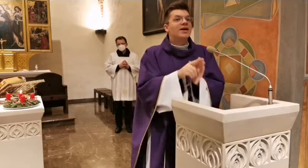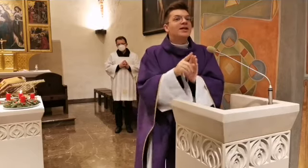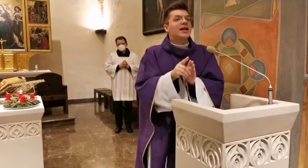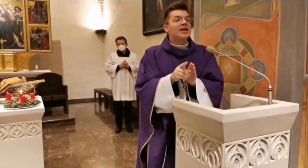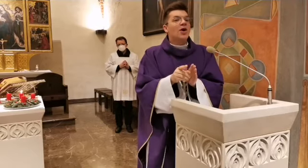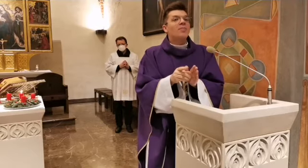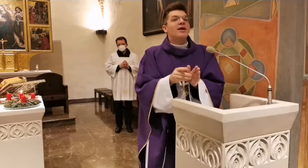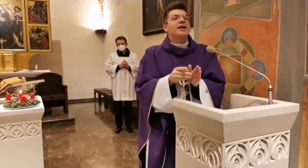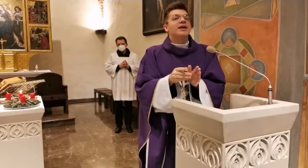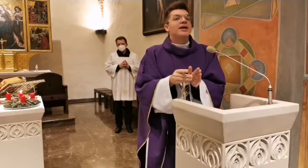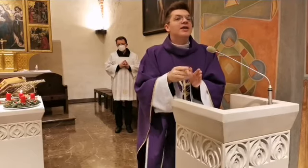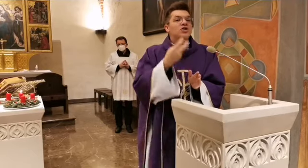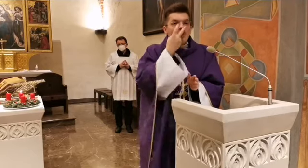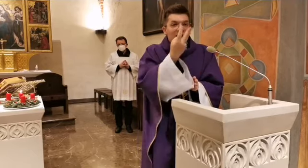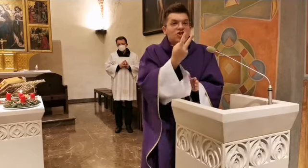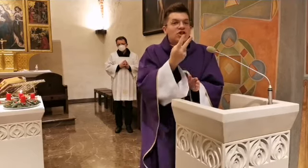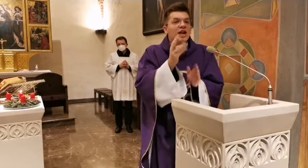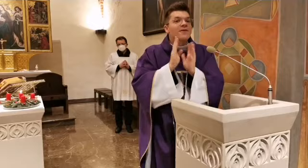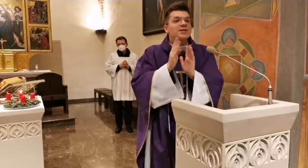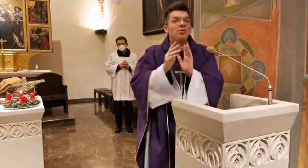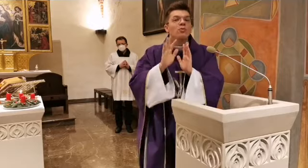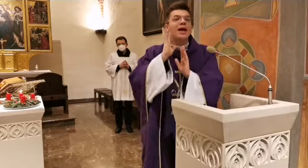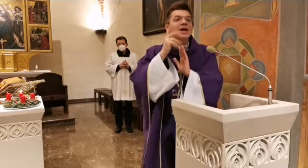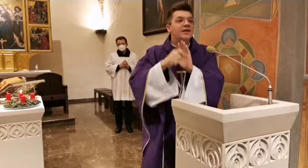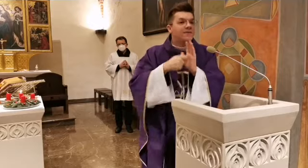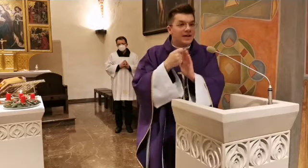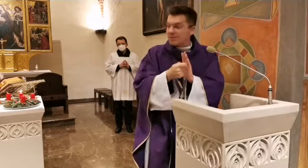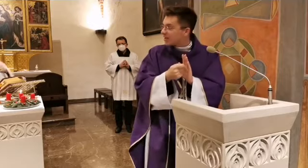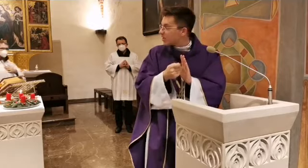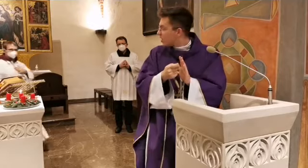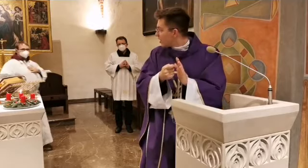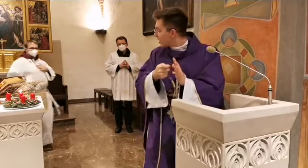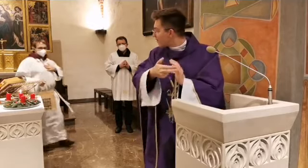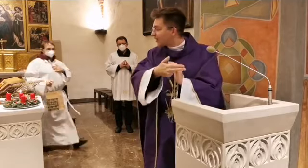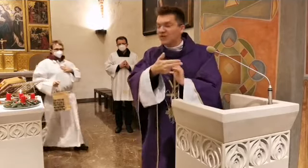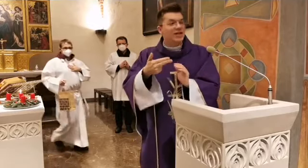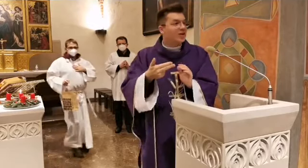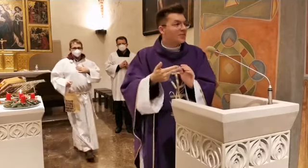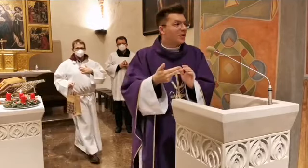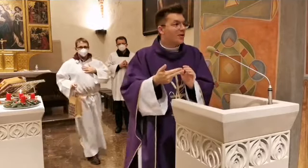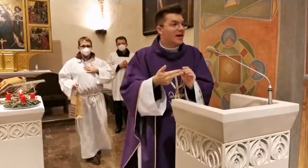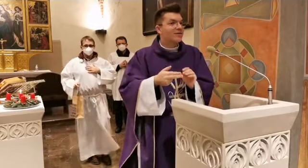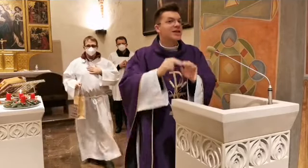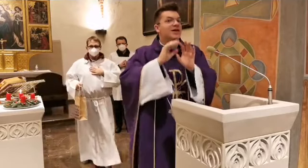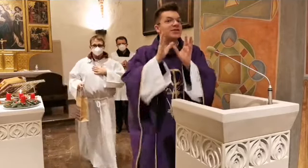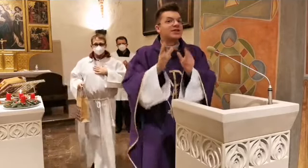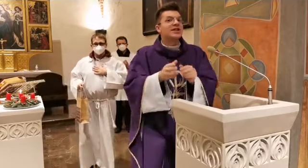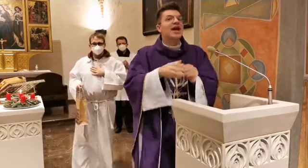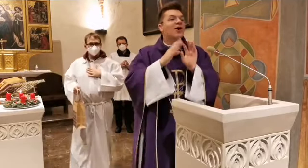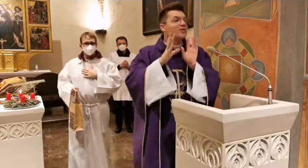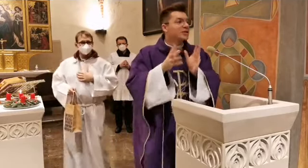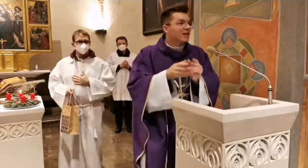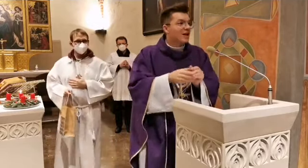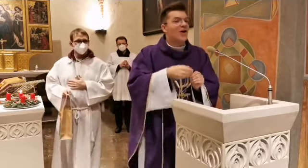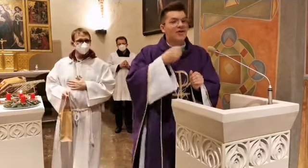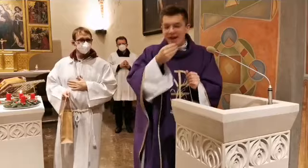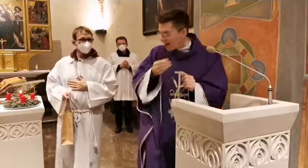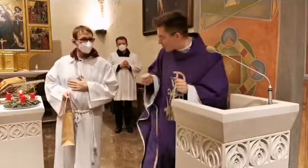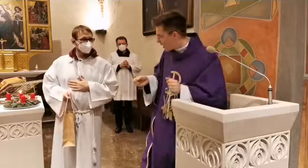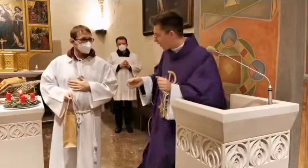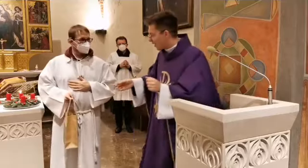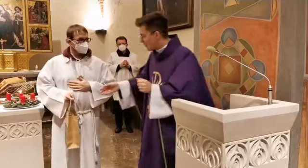Mikołaja. Dlatego zobaczcie na Facebooku, piękny film jest na temat świętego Mikołaja. Więc